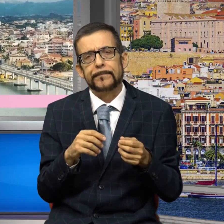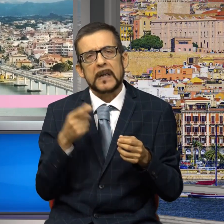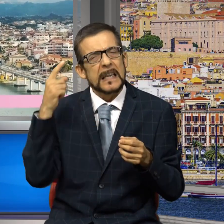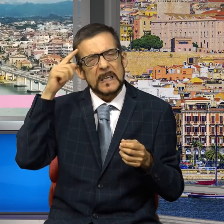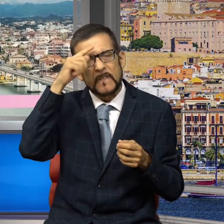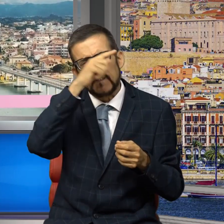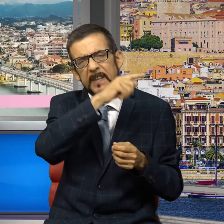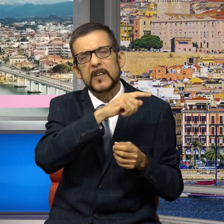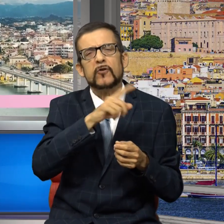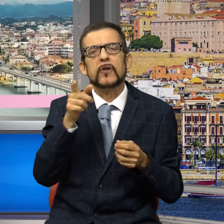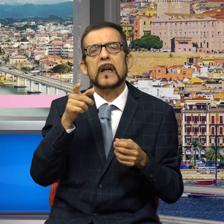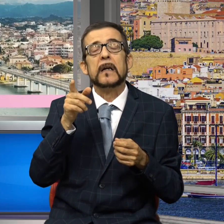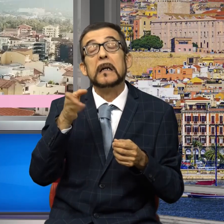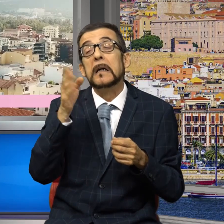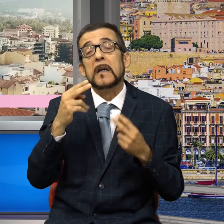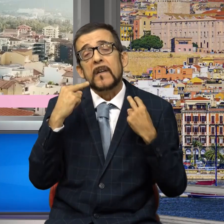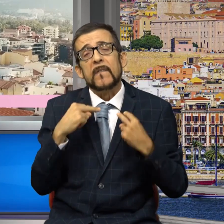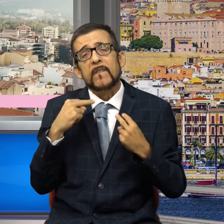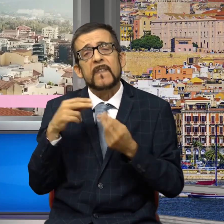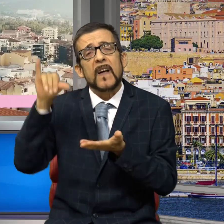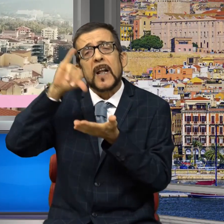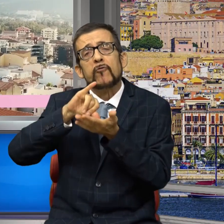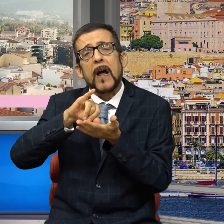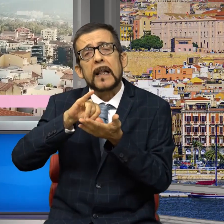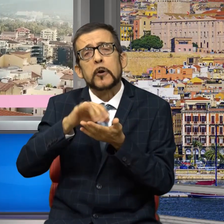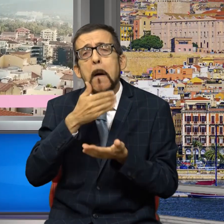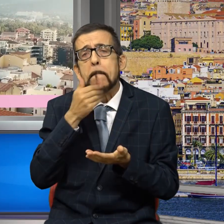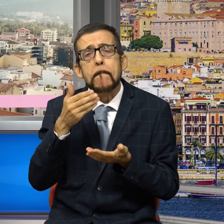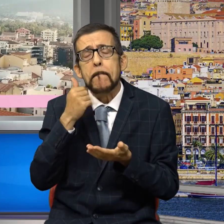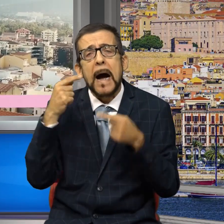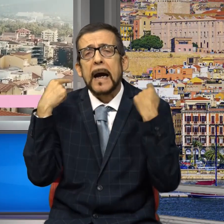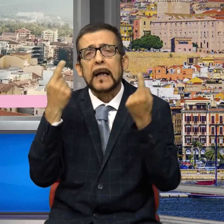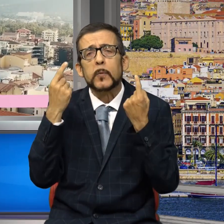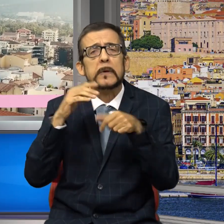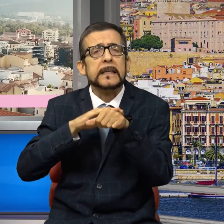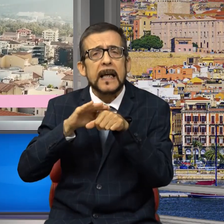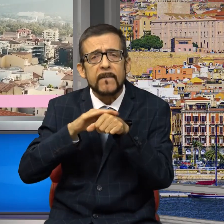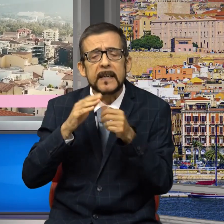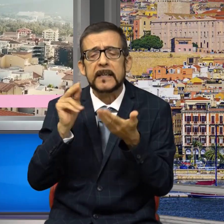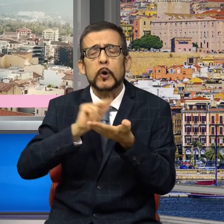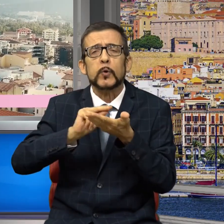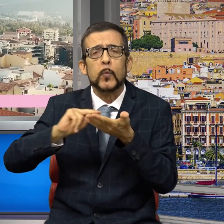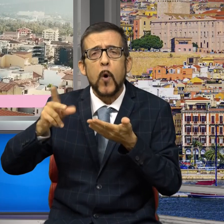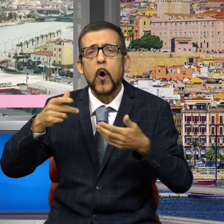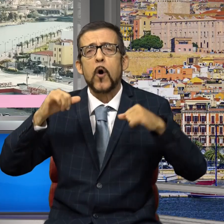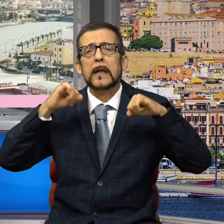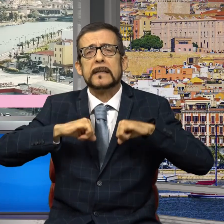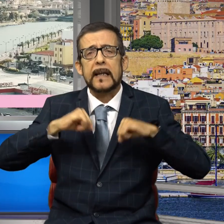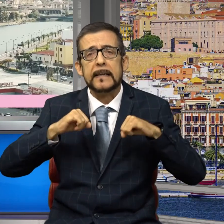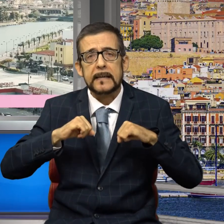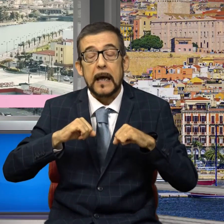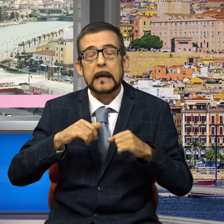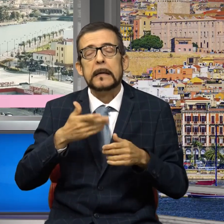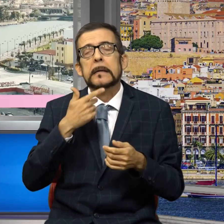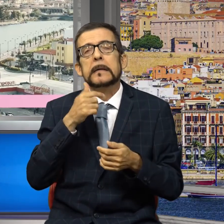pensare di andare a vivere in un centro dell'entroterra dove mancano del tutto i servizi essenziali quali scuole e sanità. Abbiamo dunque